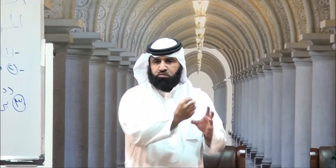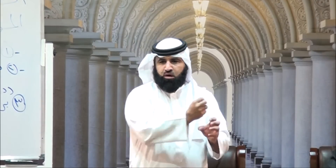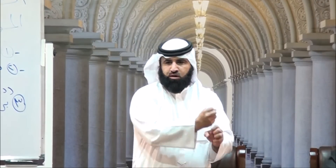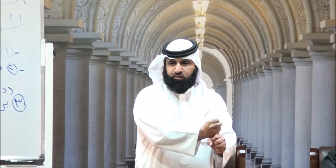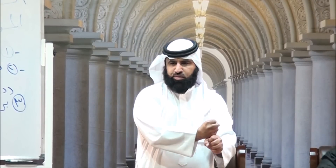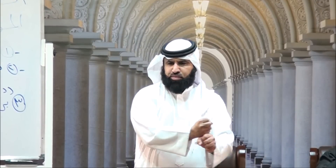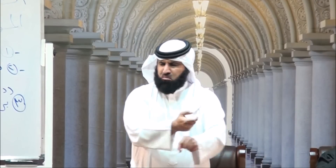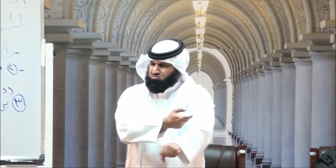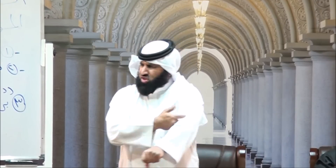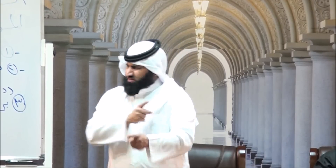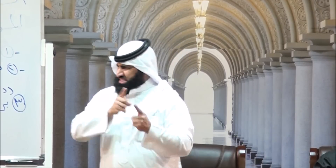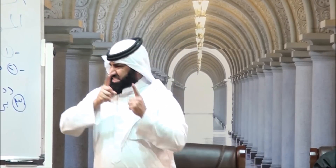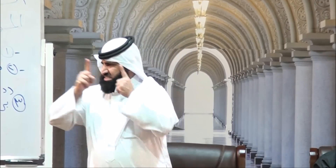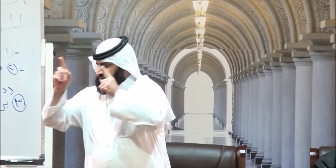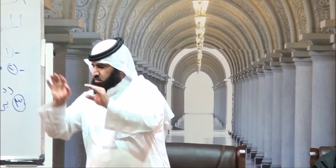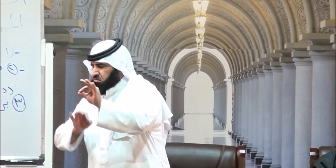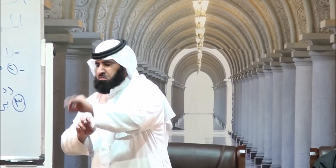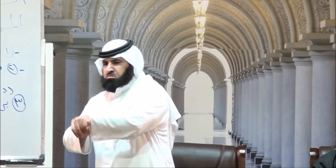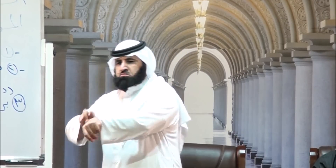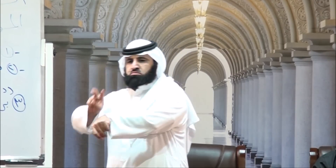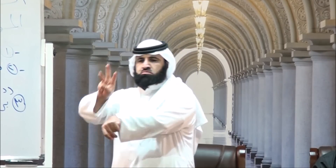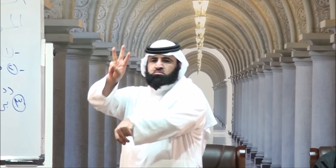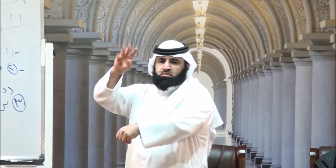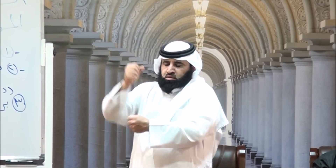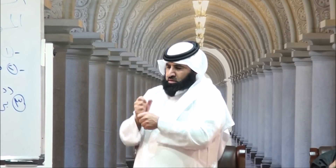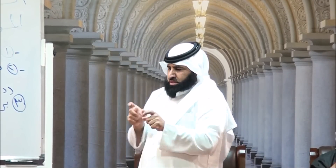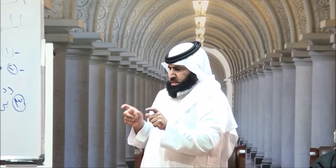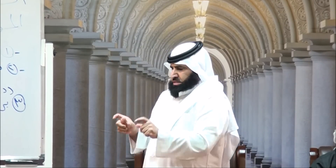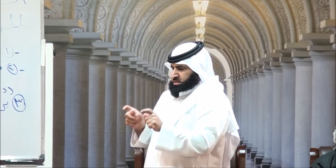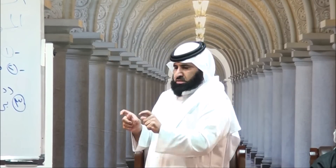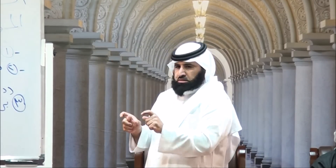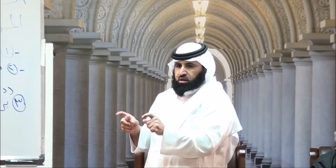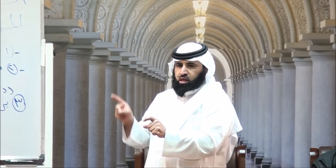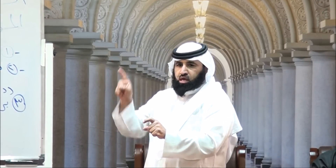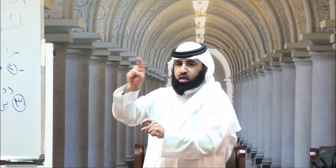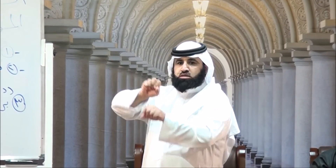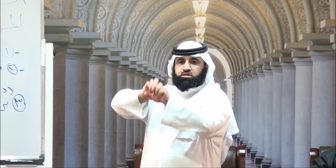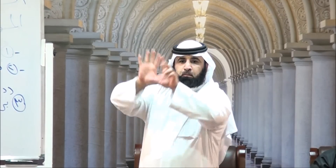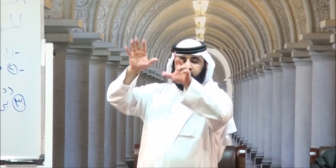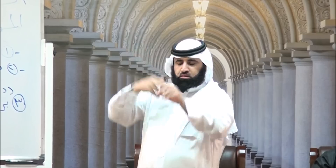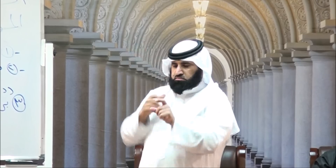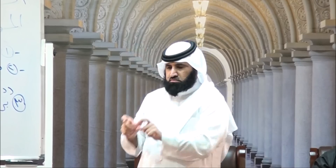بأخوياه وينشغل عنهم بأشغاله وبدنياه